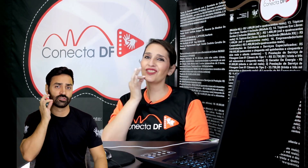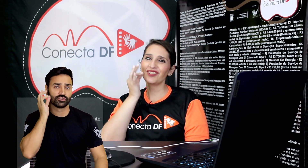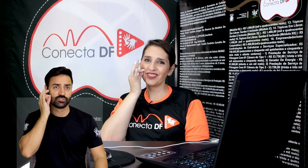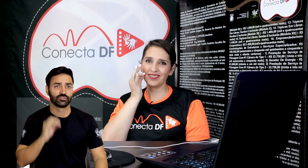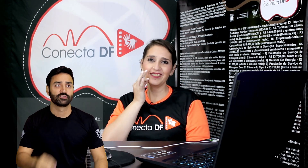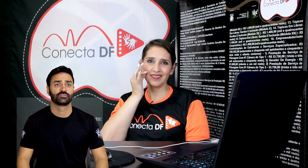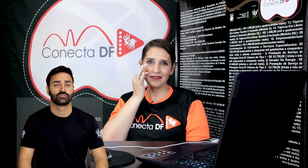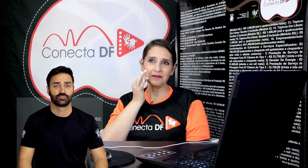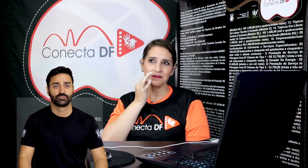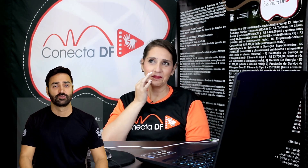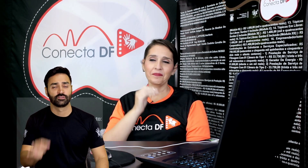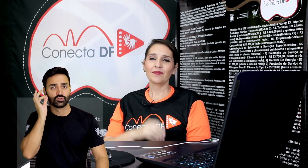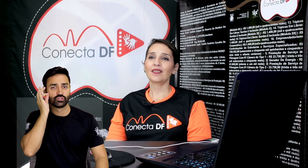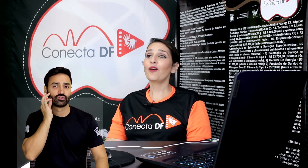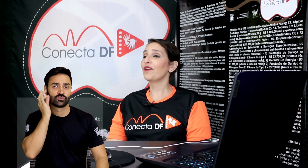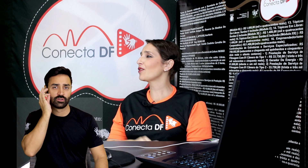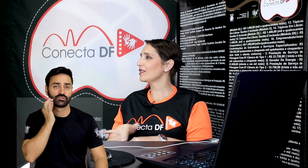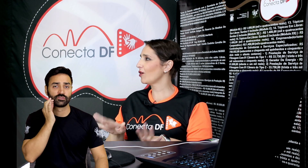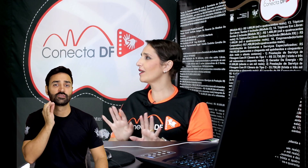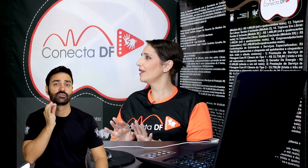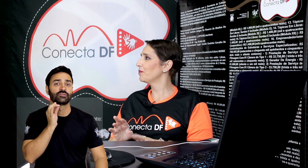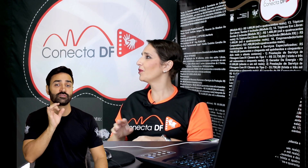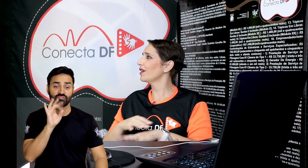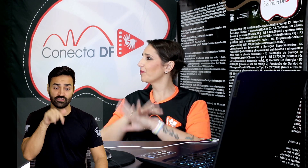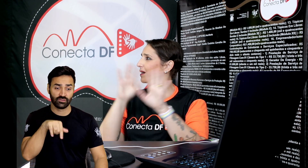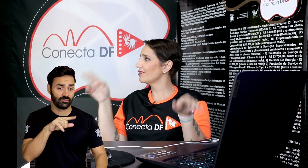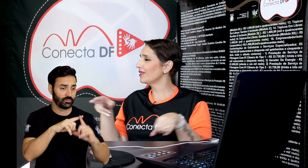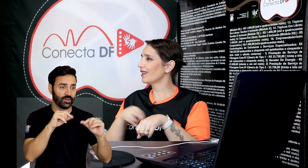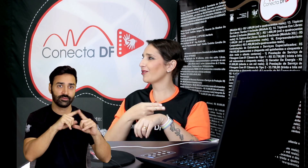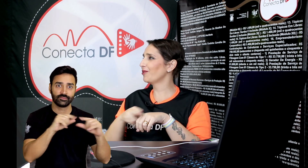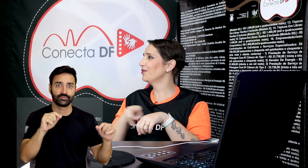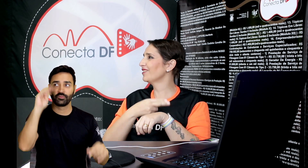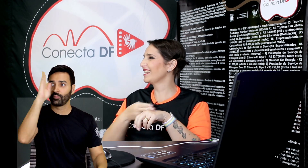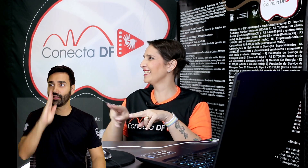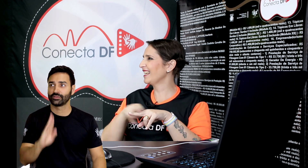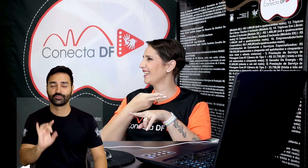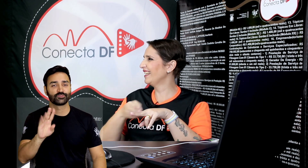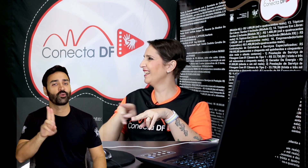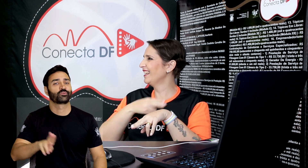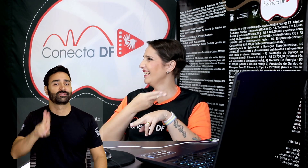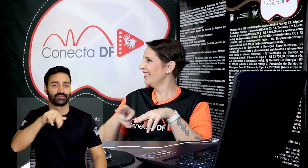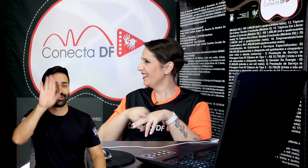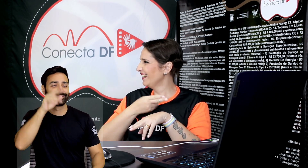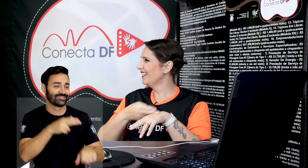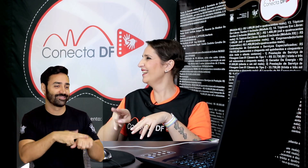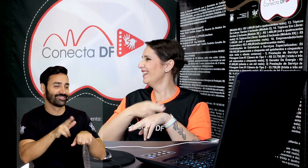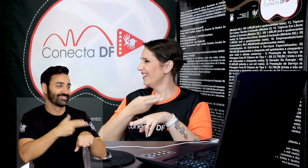chocolate. E eu vejo que é só aqui, porque no Brasil inteiro todo mundo usa esse aqui.